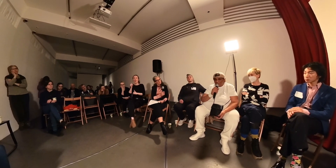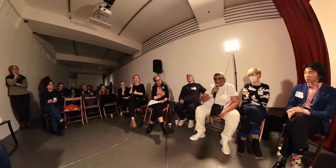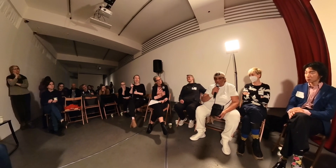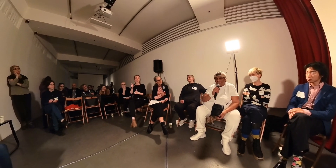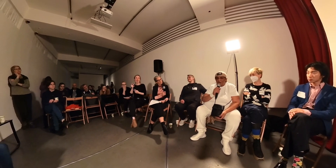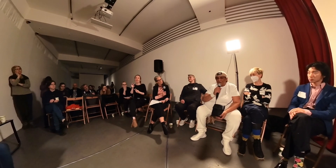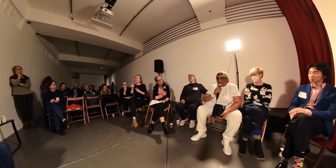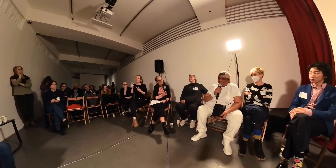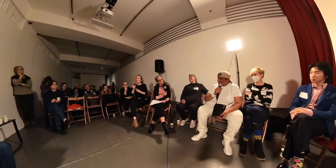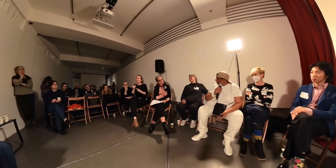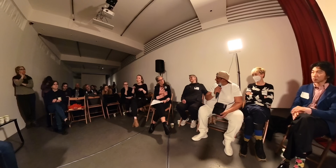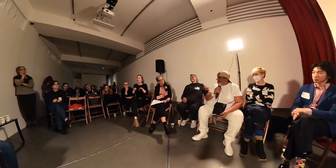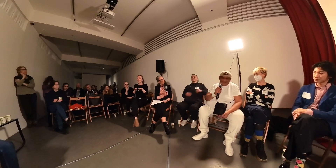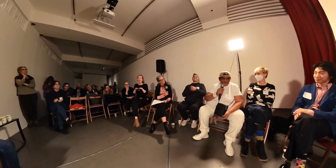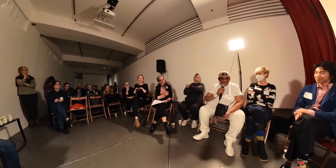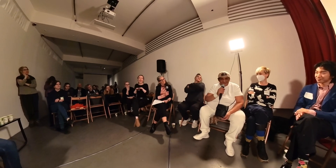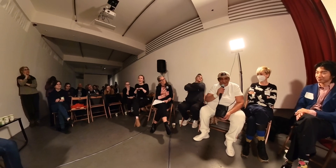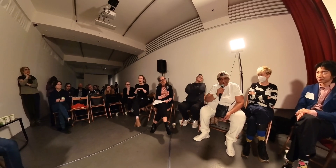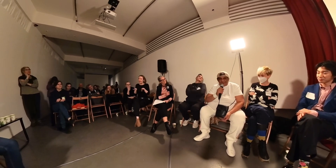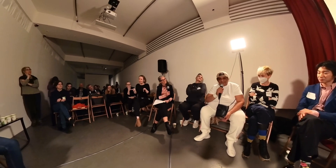nemůžete, když se na těch lavičkách,